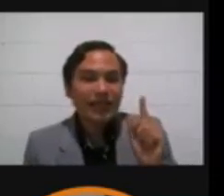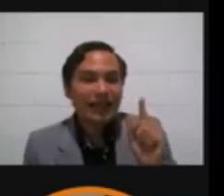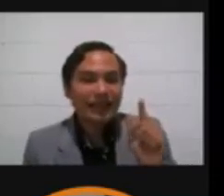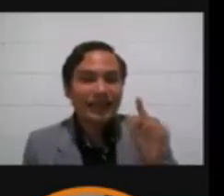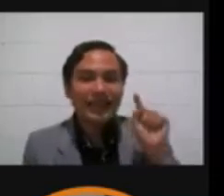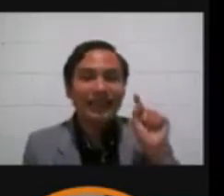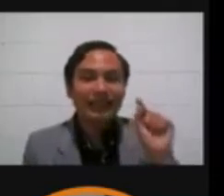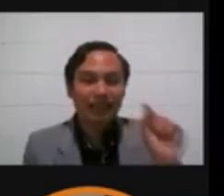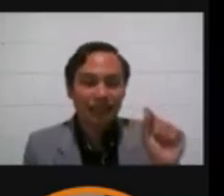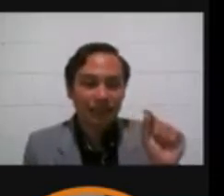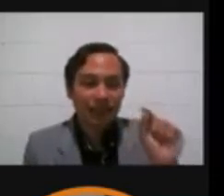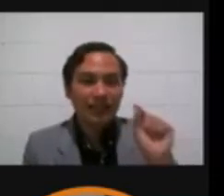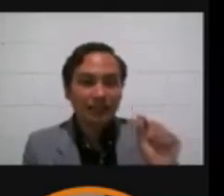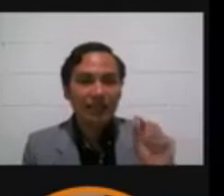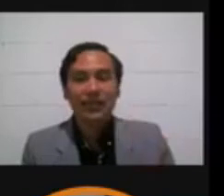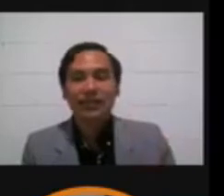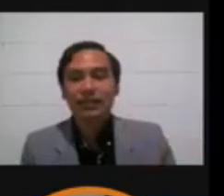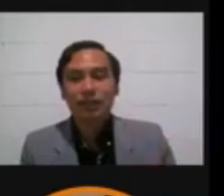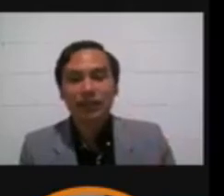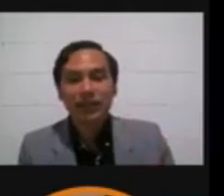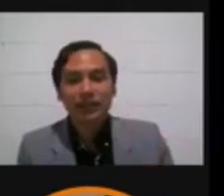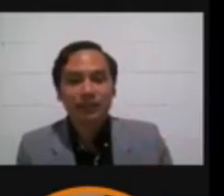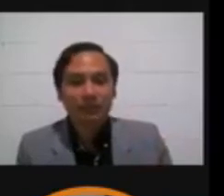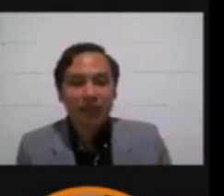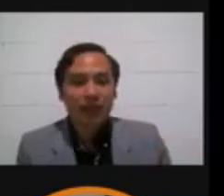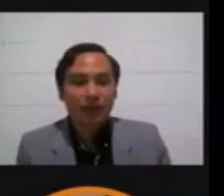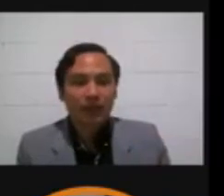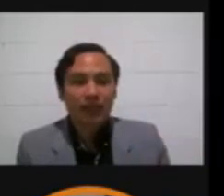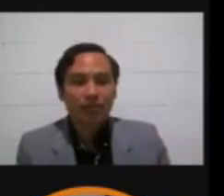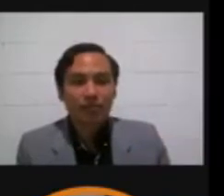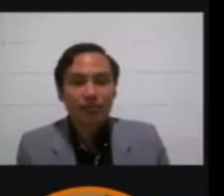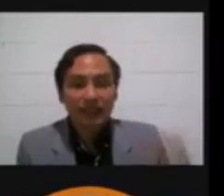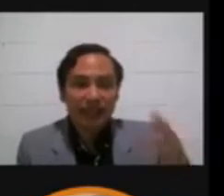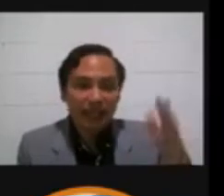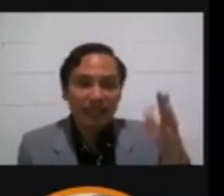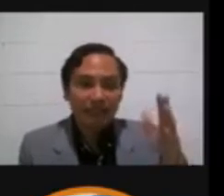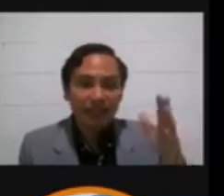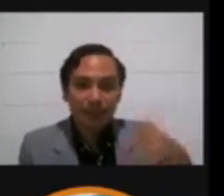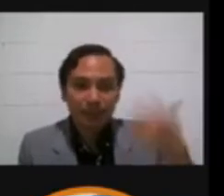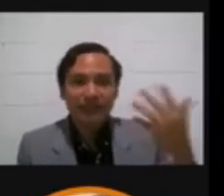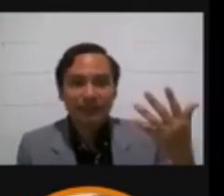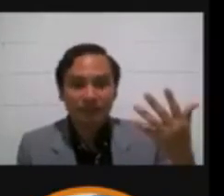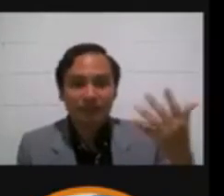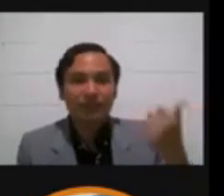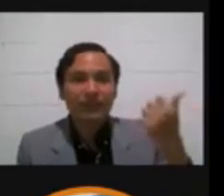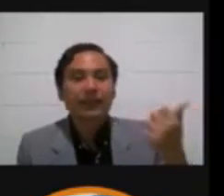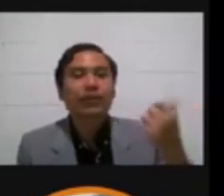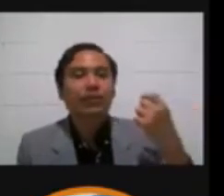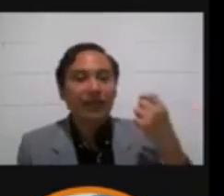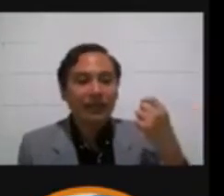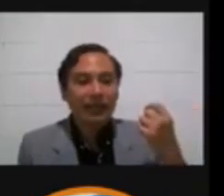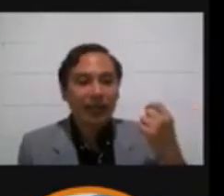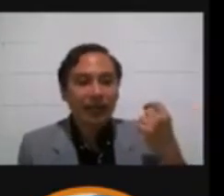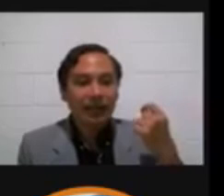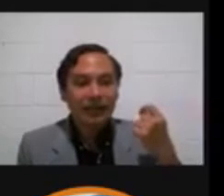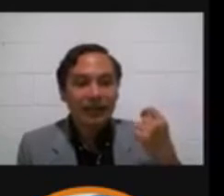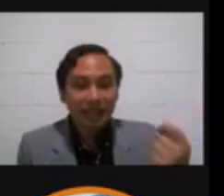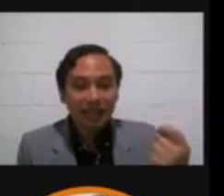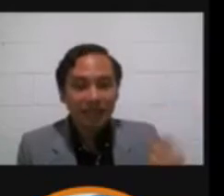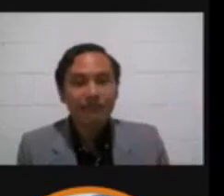una vida digna. Eso también es importante, porque es como sí que nazca y después, pero sí, una